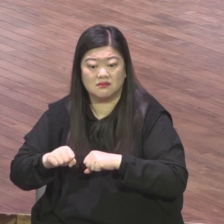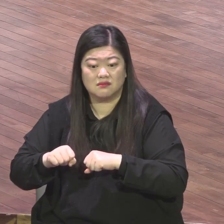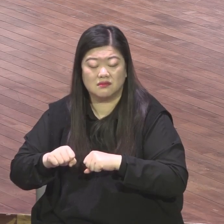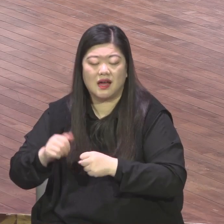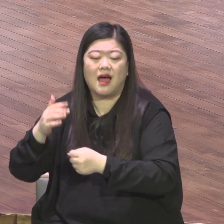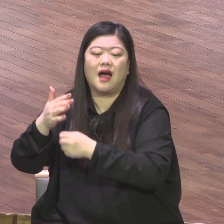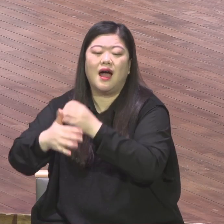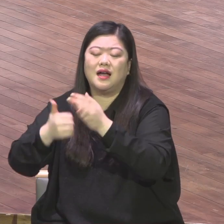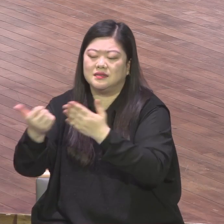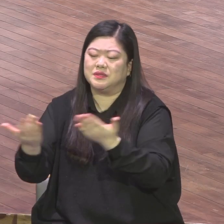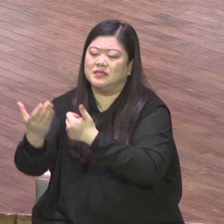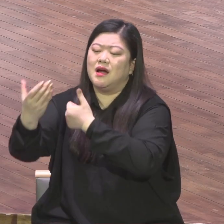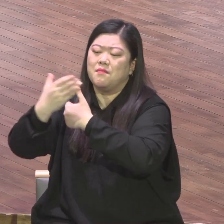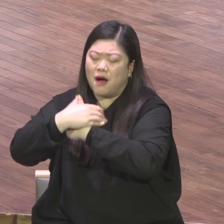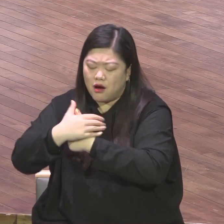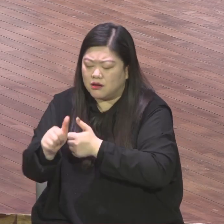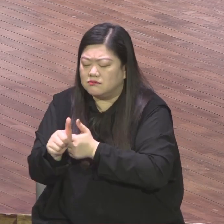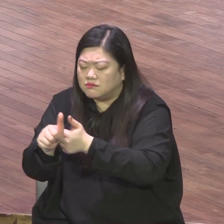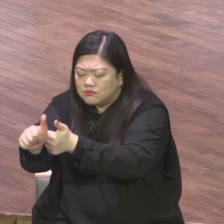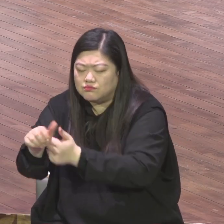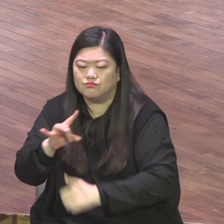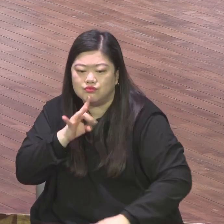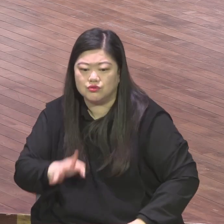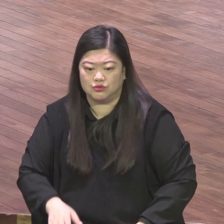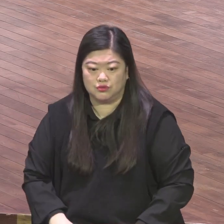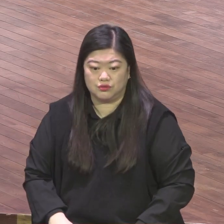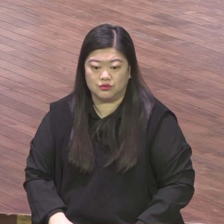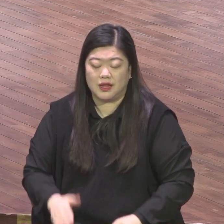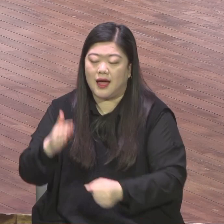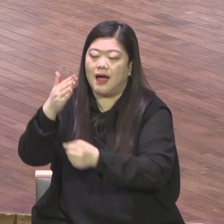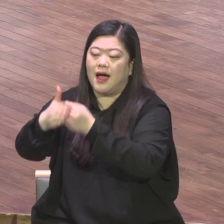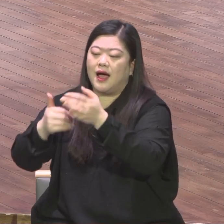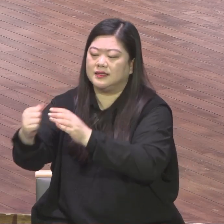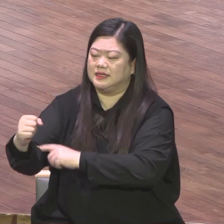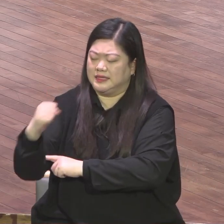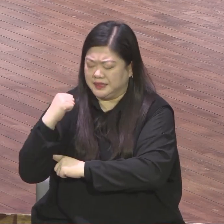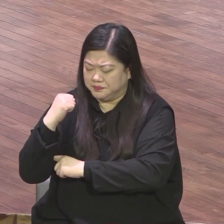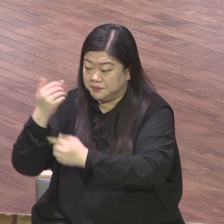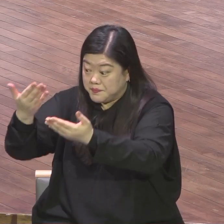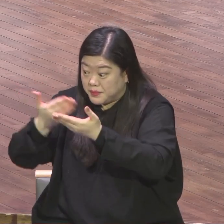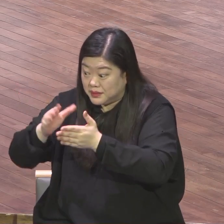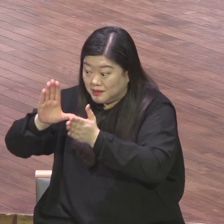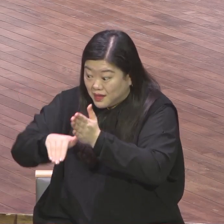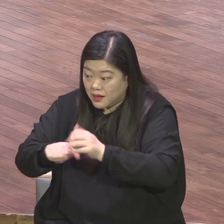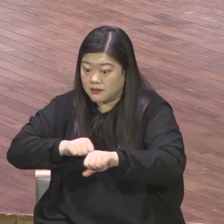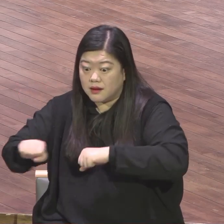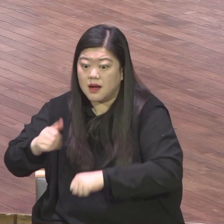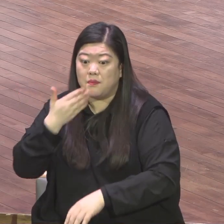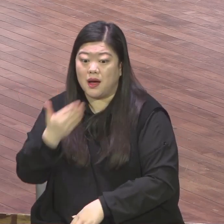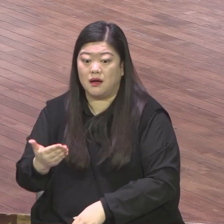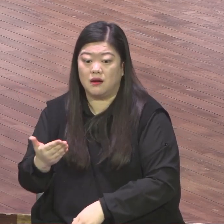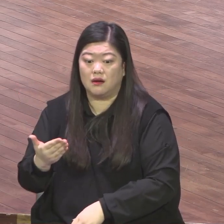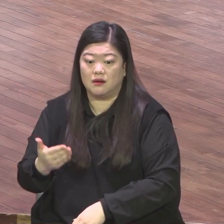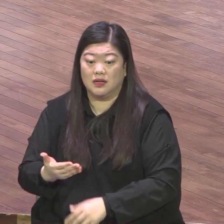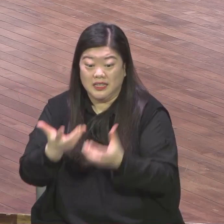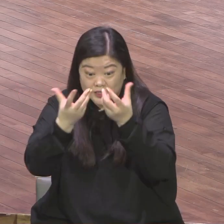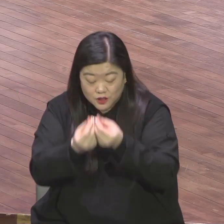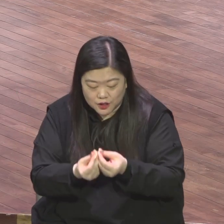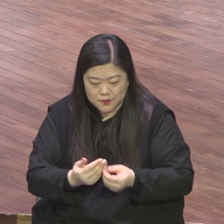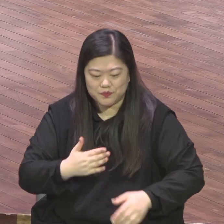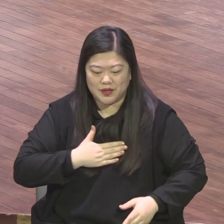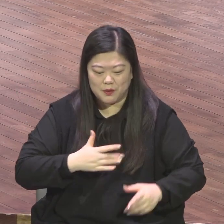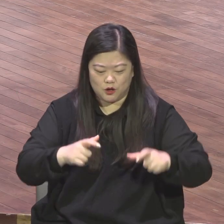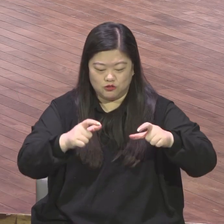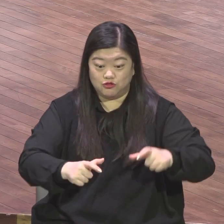겁니다. 여러분이 하나님의 일은 하나님의 능력으로 하시기 바랍니다. 주여 내가 구역장을 맡았습니다.